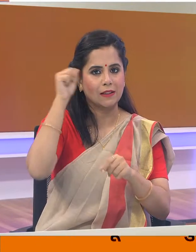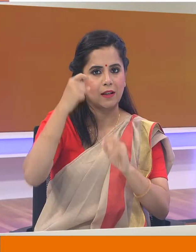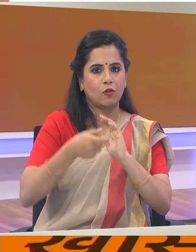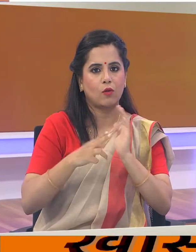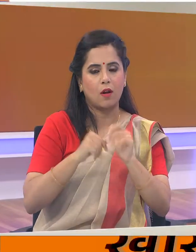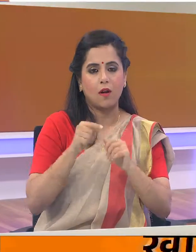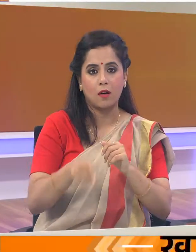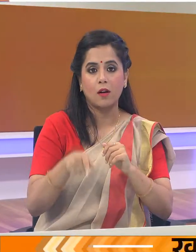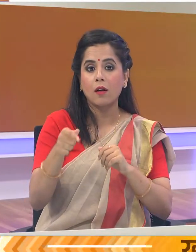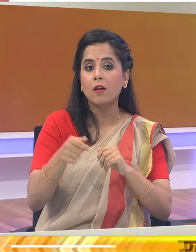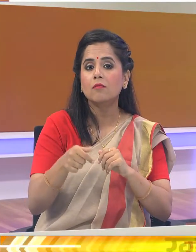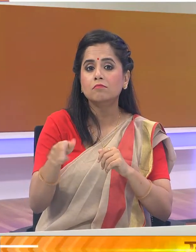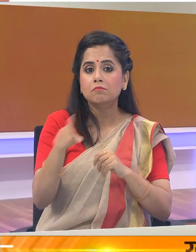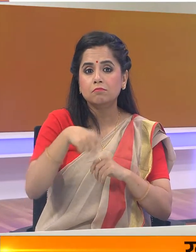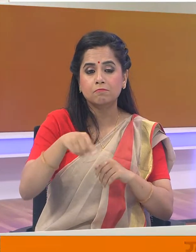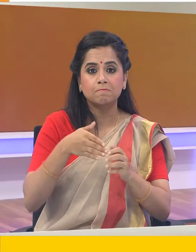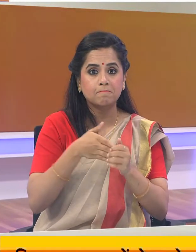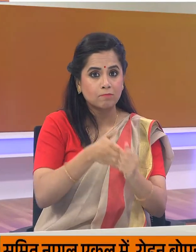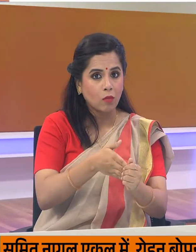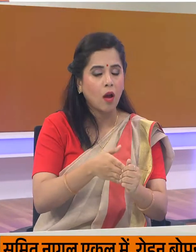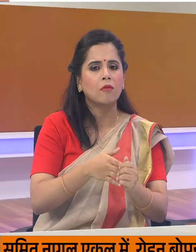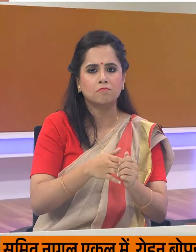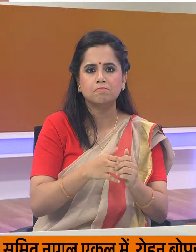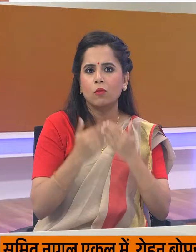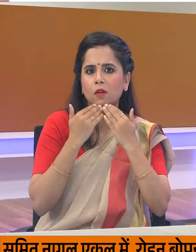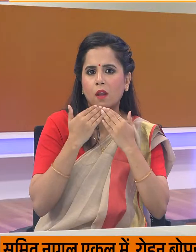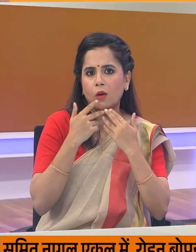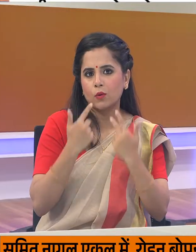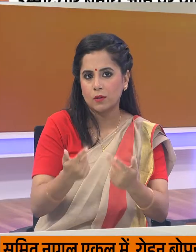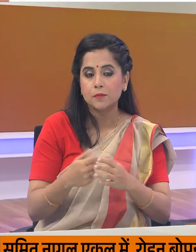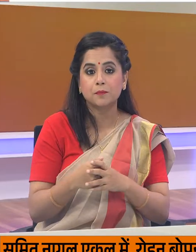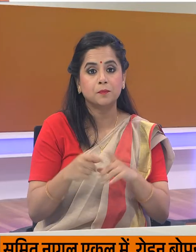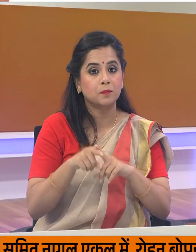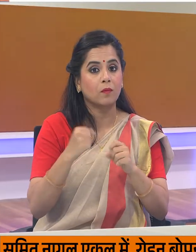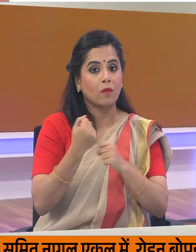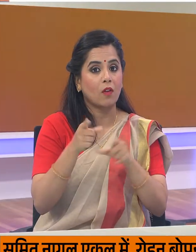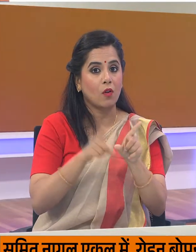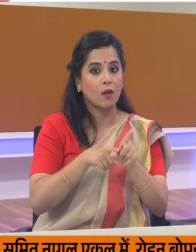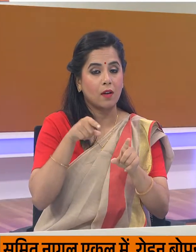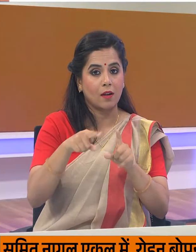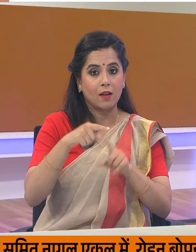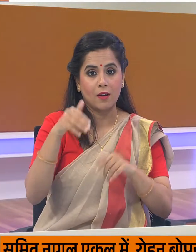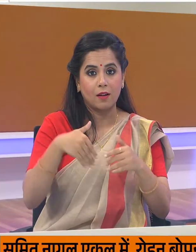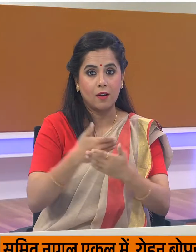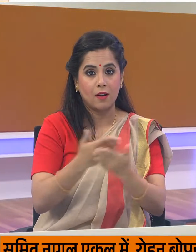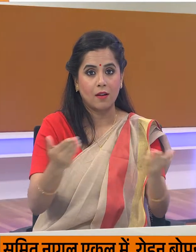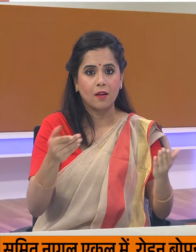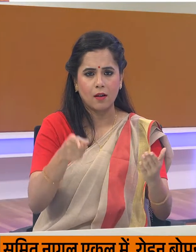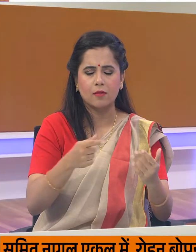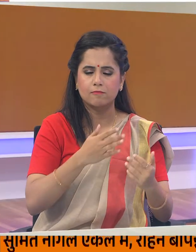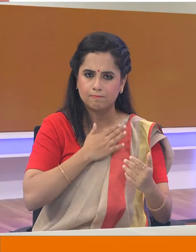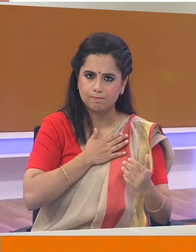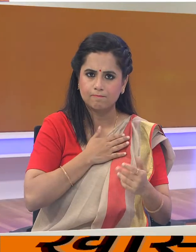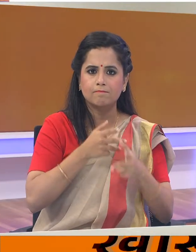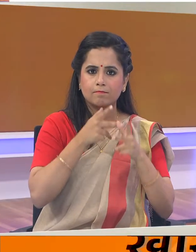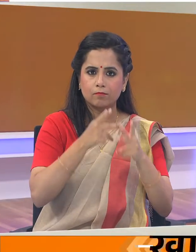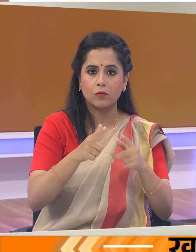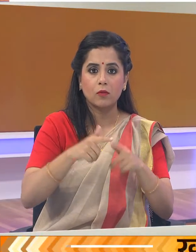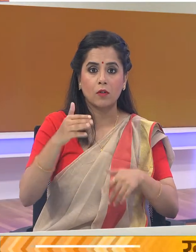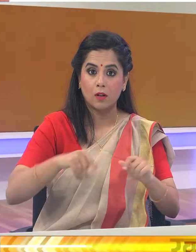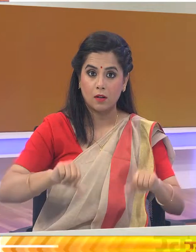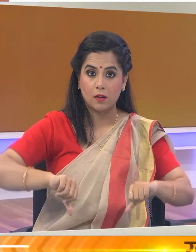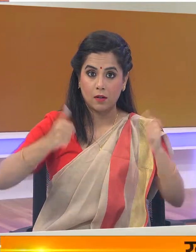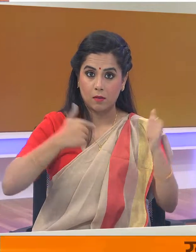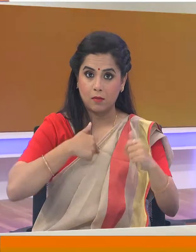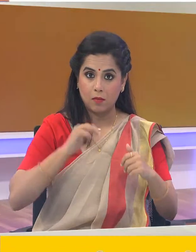के शीर्ष नेतृत्व का आभार व्यक्त किया। साथ ही गजय सिंह ने मतदाताओं को वादा किया कि चुनाव जीतने